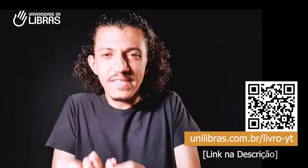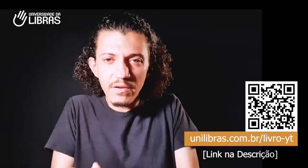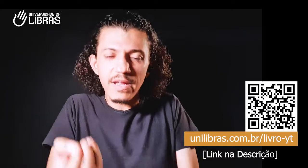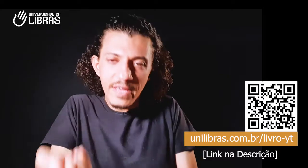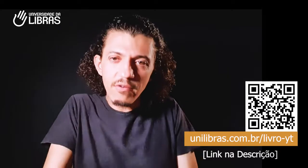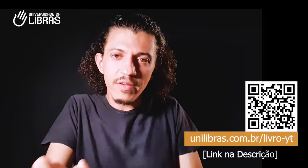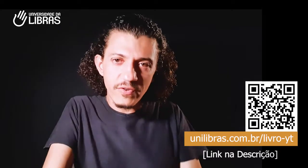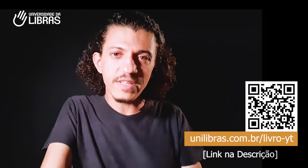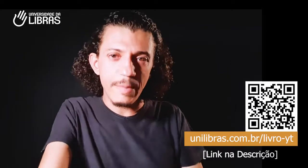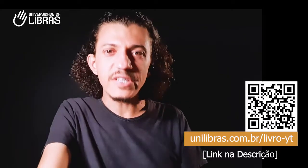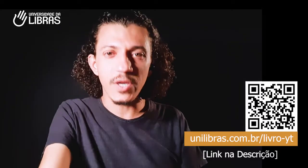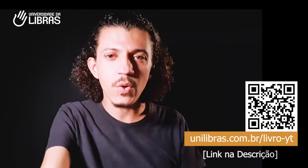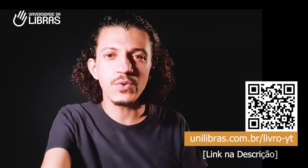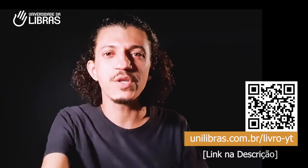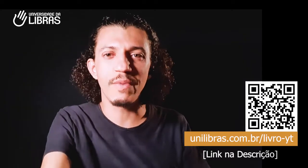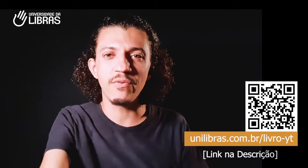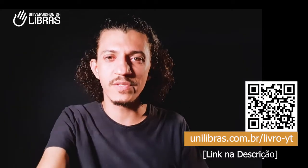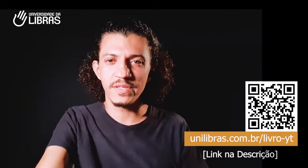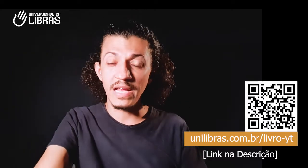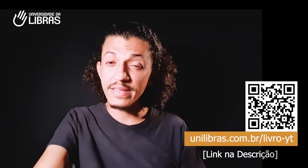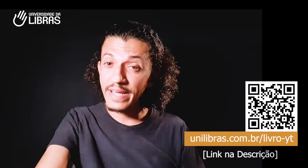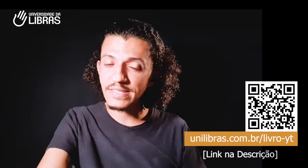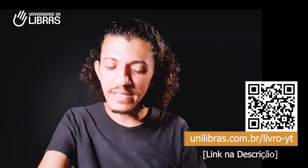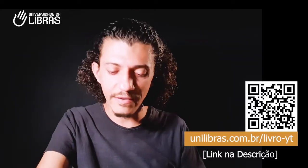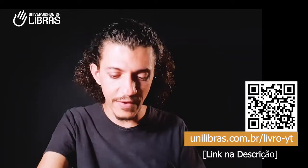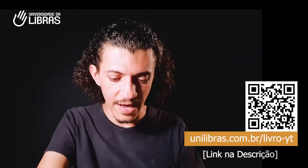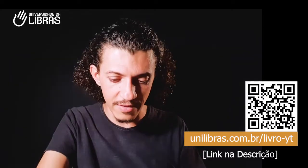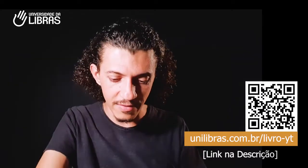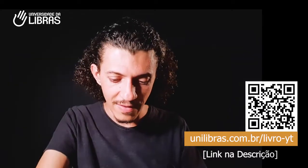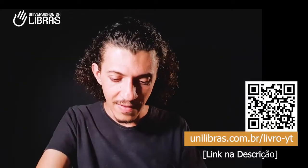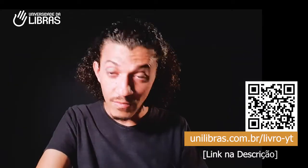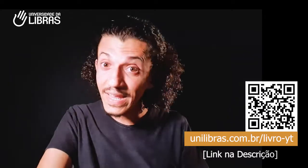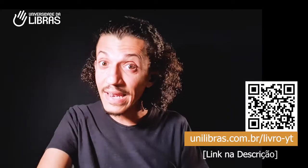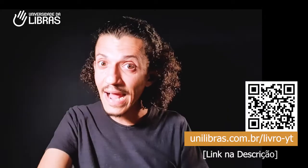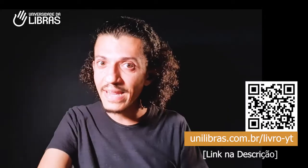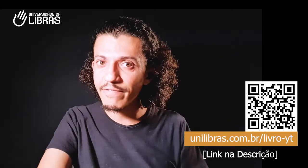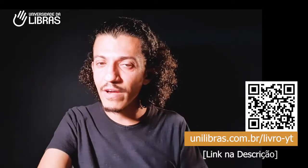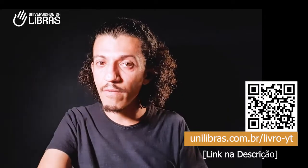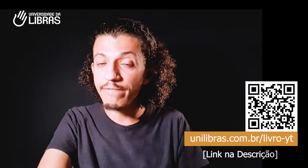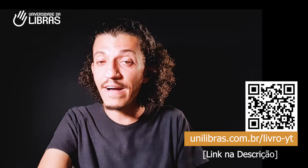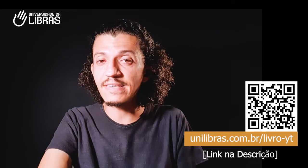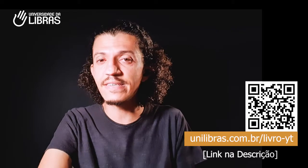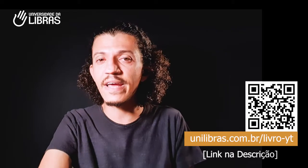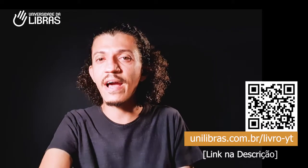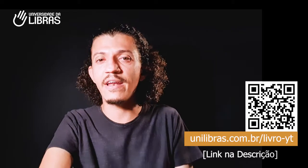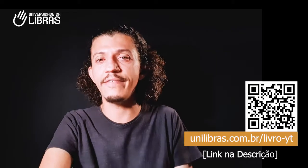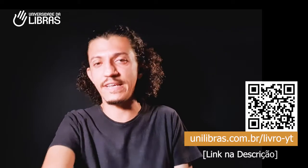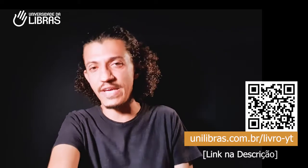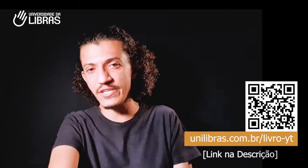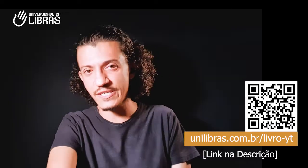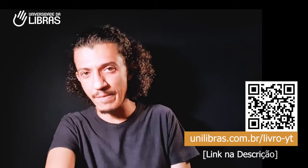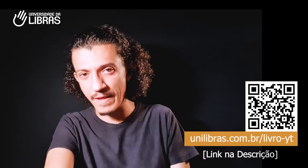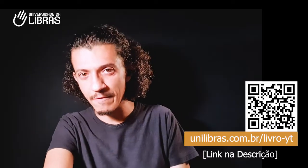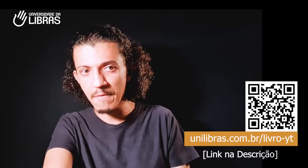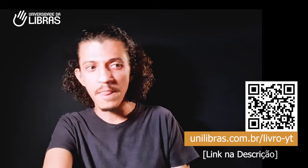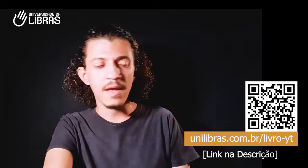detalhezinho daquilo que você tá mexendo com as suas mãos ele tem esse significado tem nada a ver com fazer aniversário de casamento